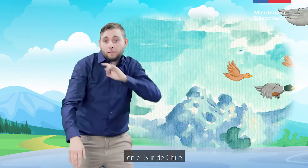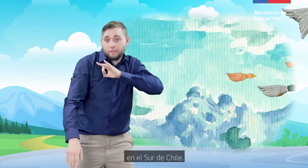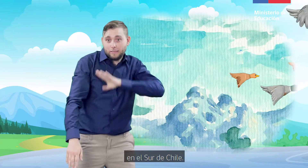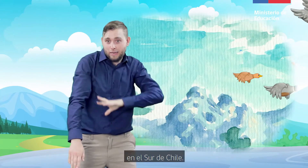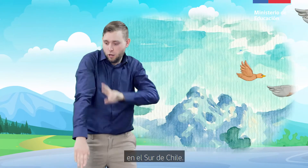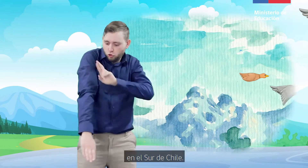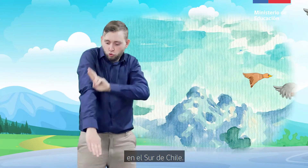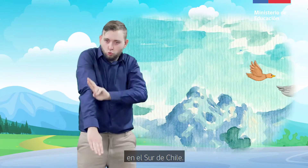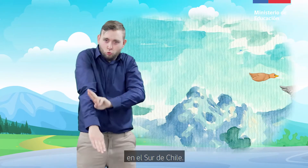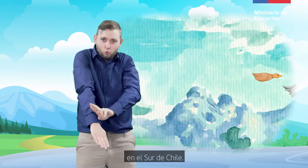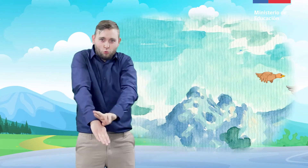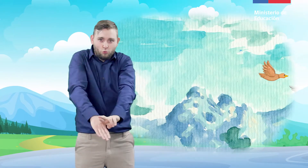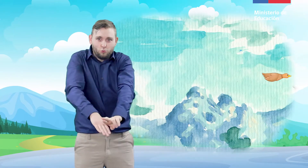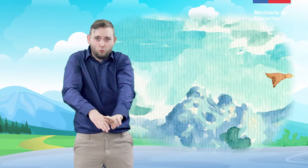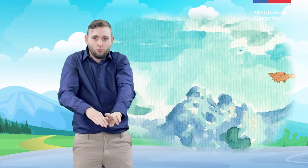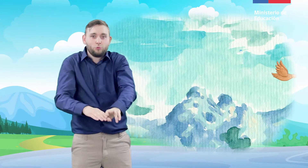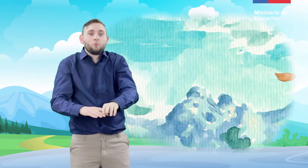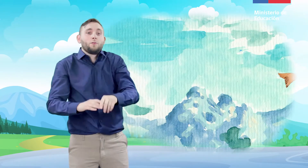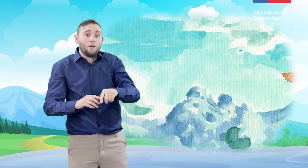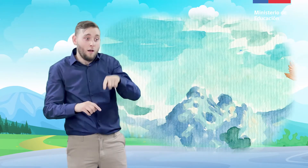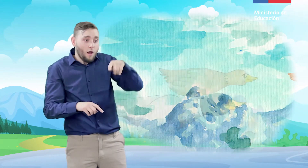en el sur de Chile.